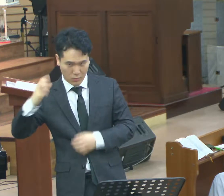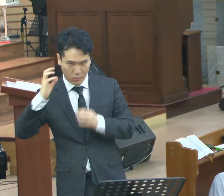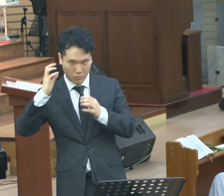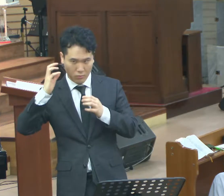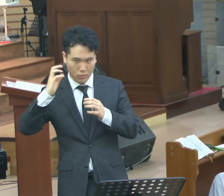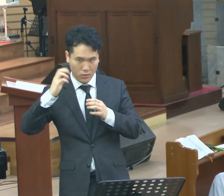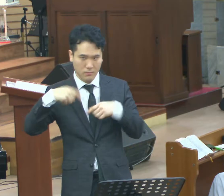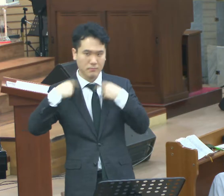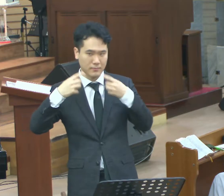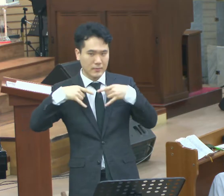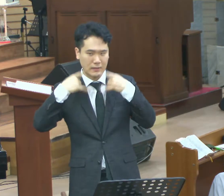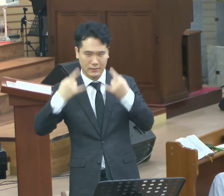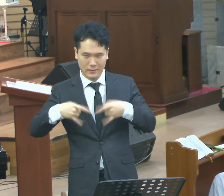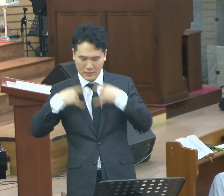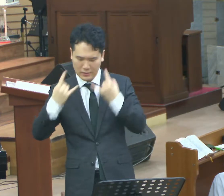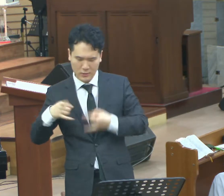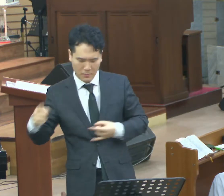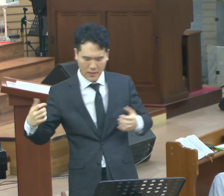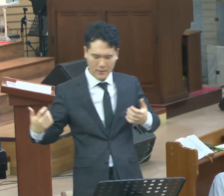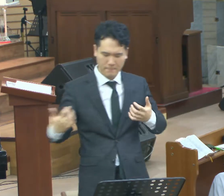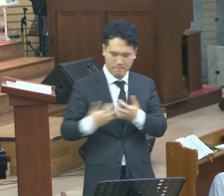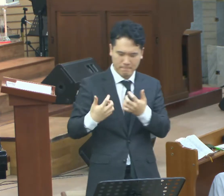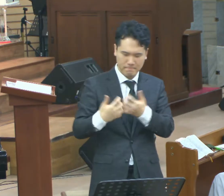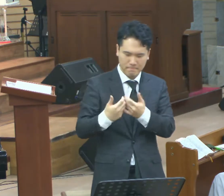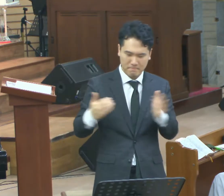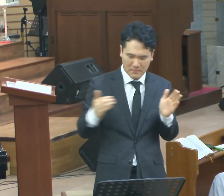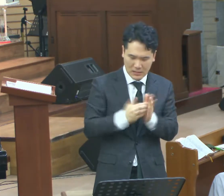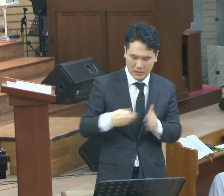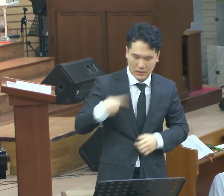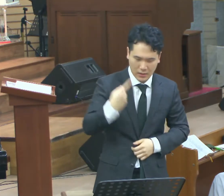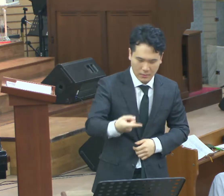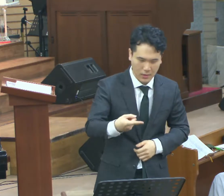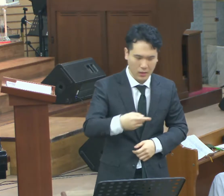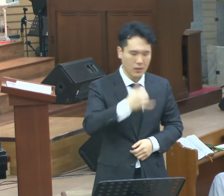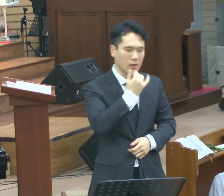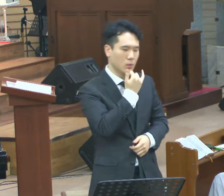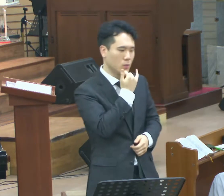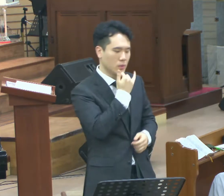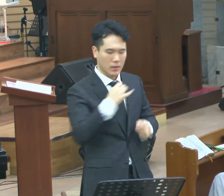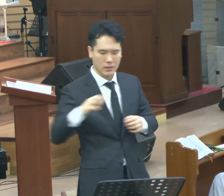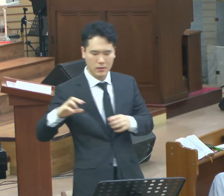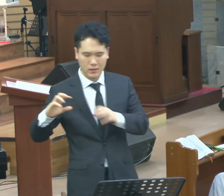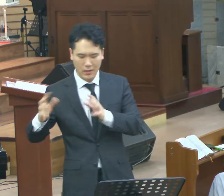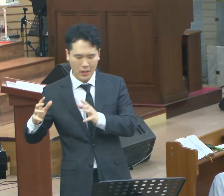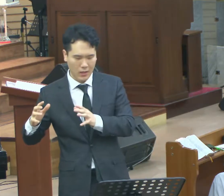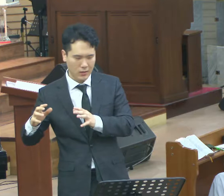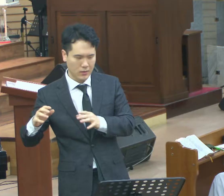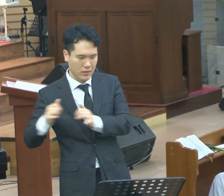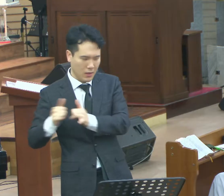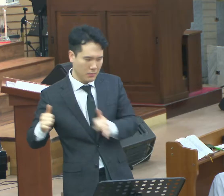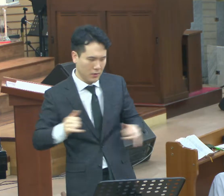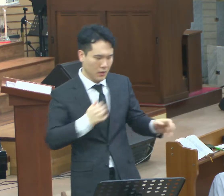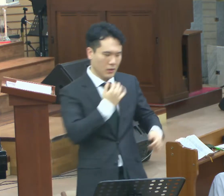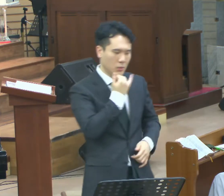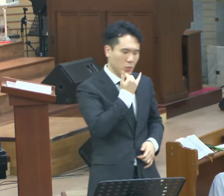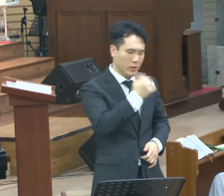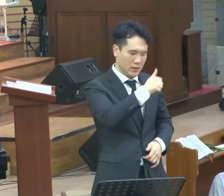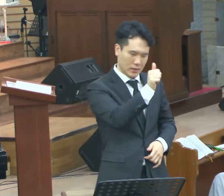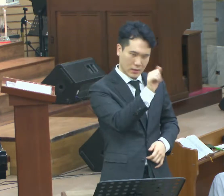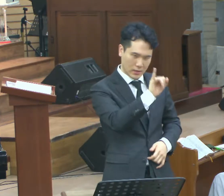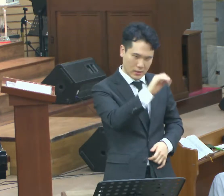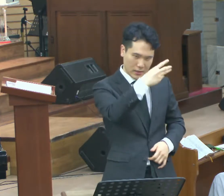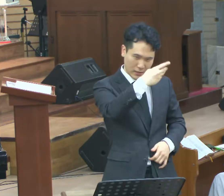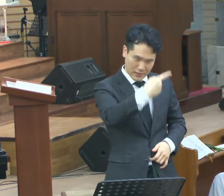하고 의회가 독일 히틀러하고 손을 잡으려고 했어요. 그런데 민심을